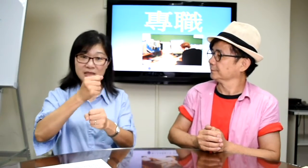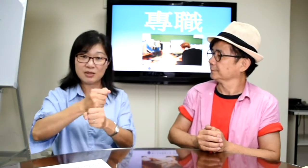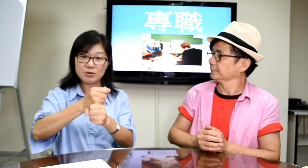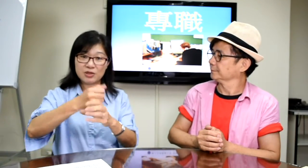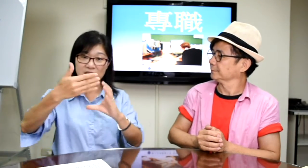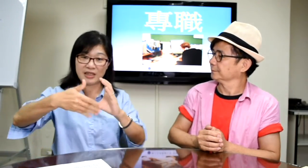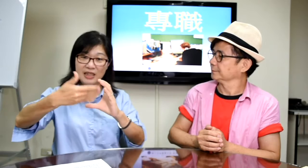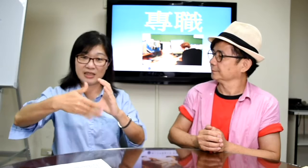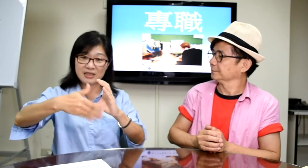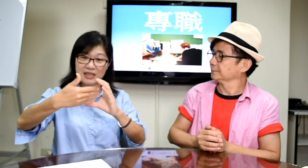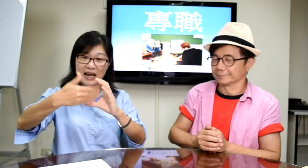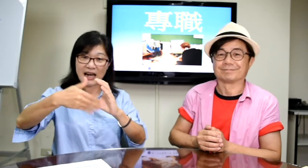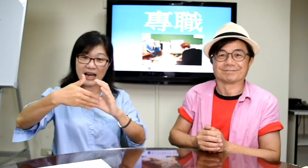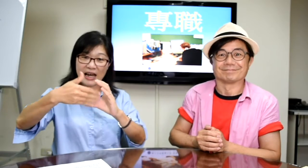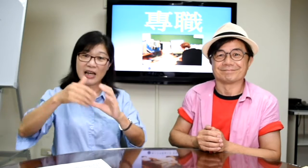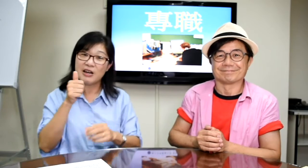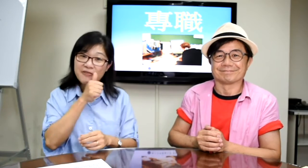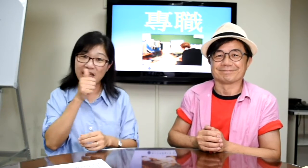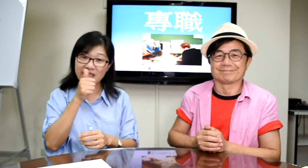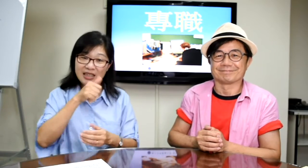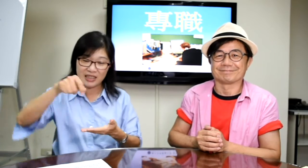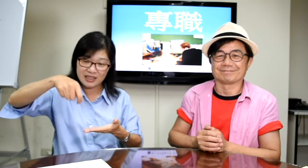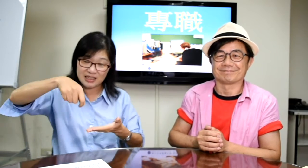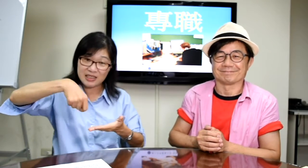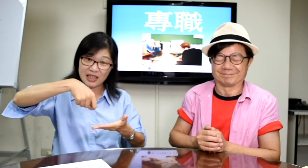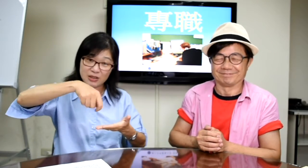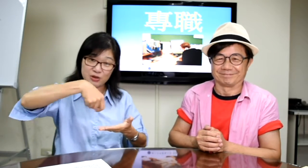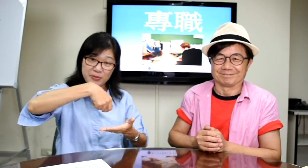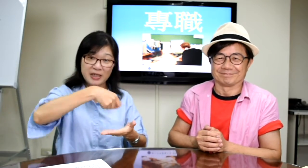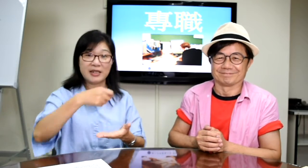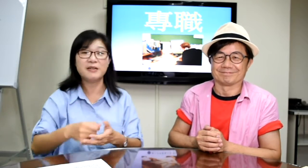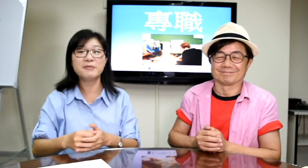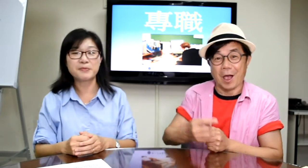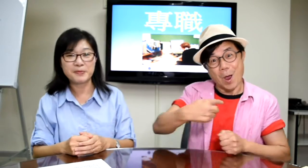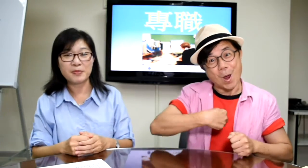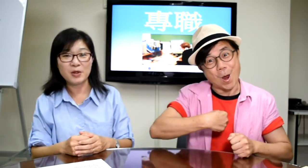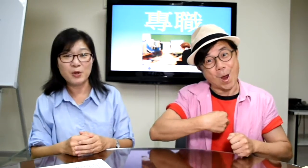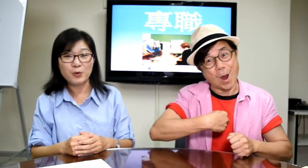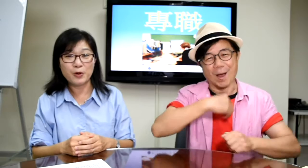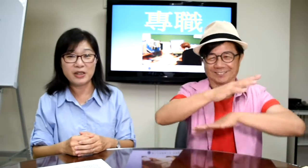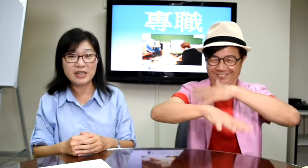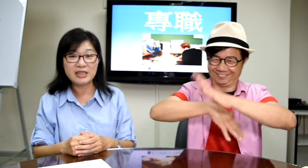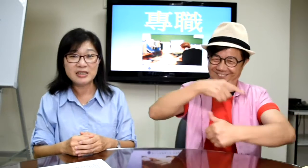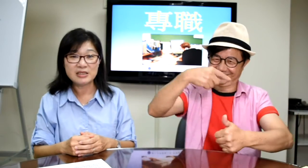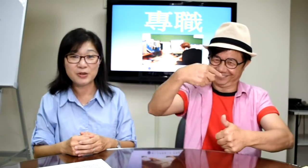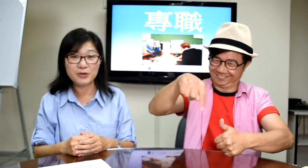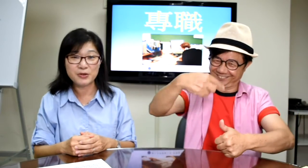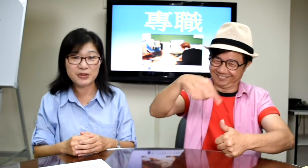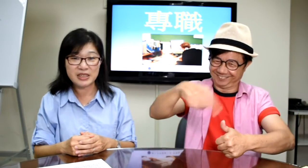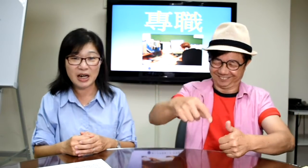我专职工作是电视台翻译写剧本。我呢，手语教